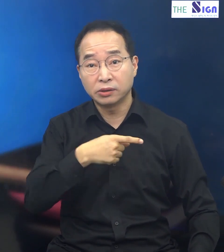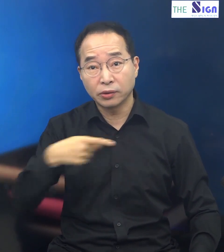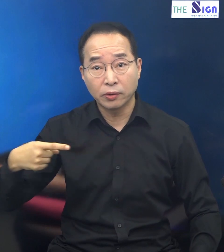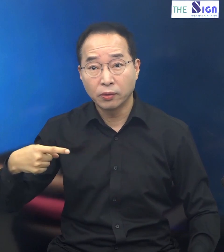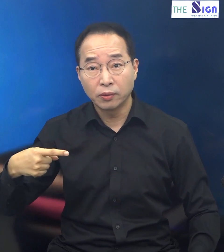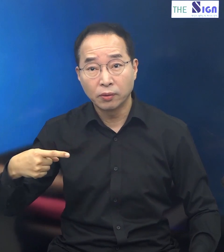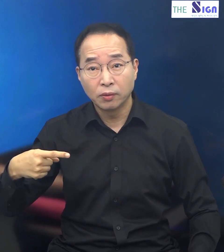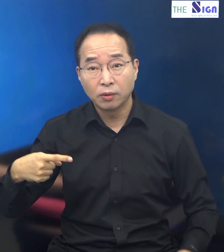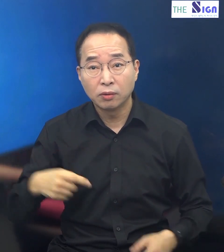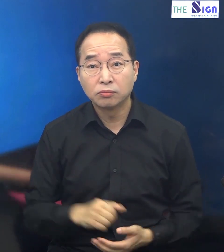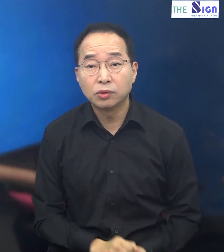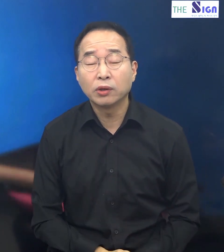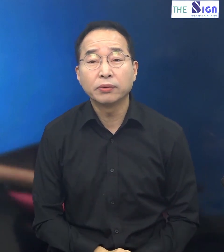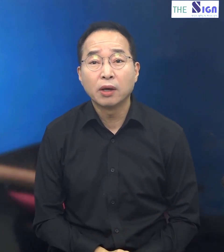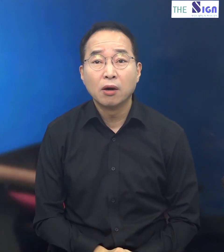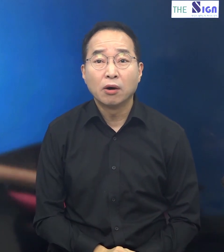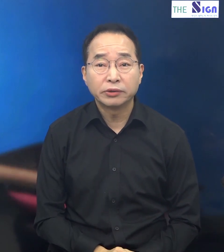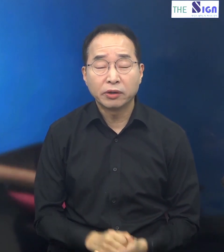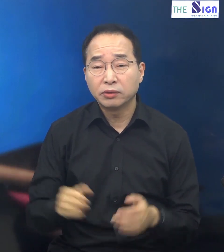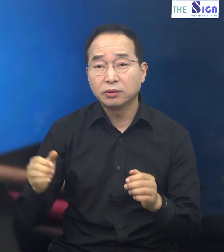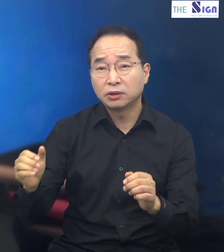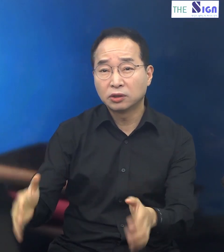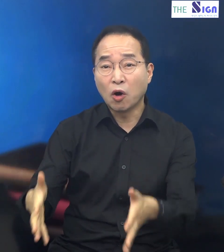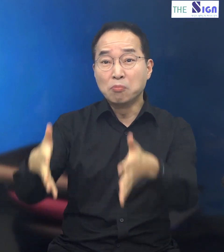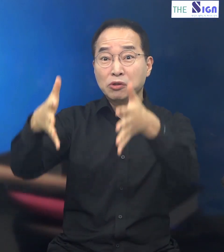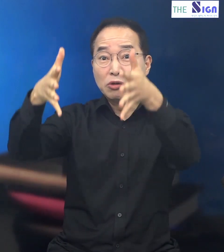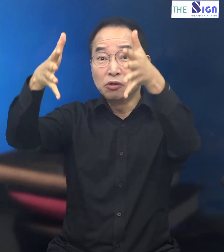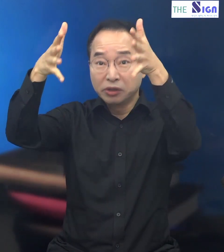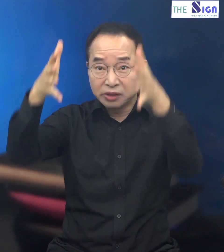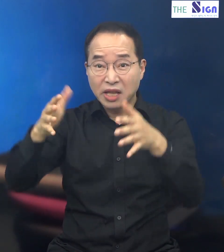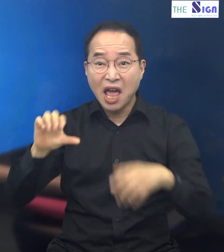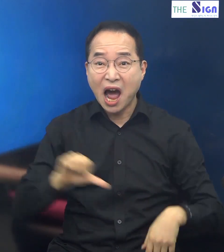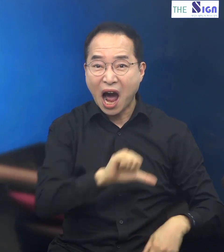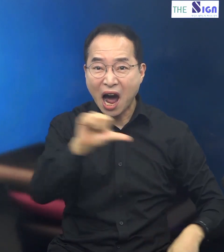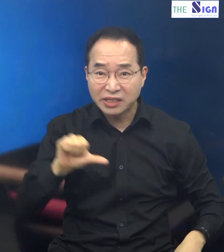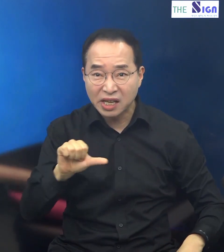써요. 물론 어떤 그 건물인데 아시아